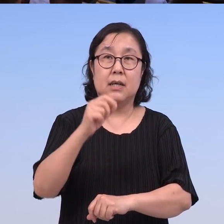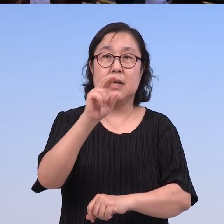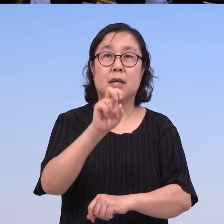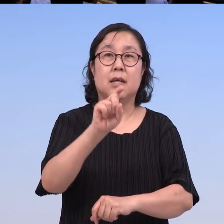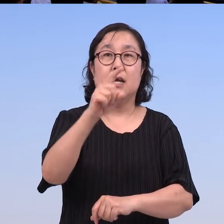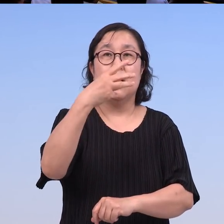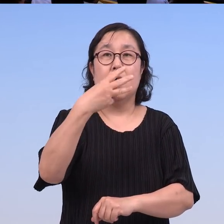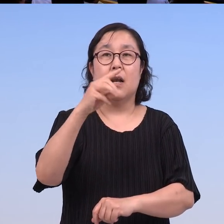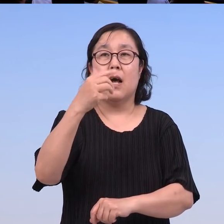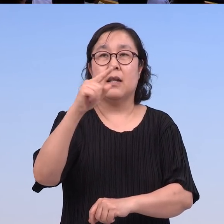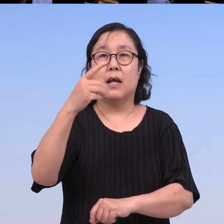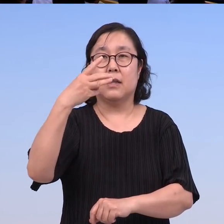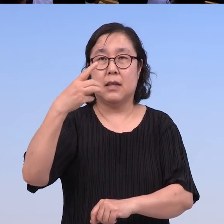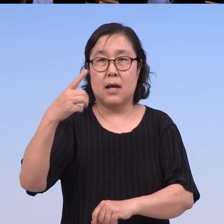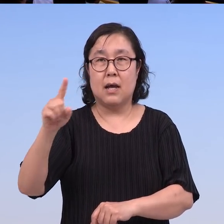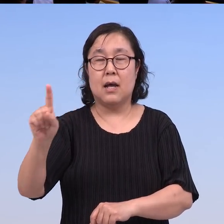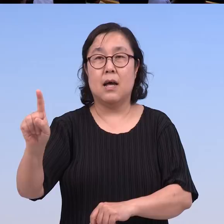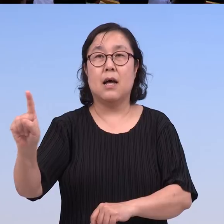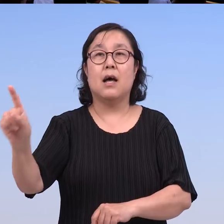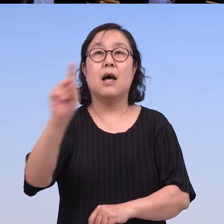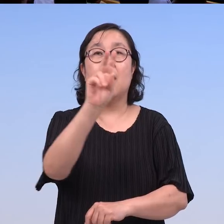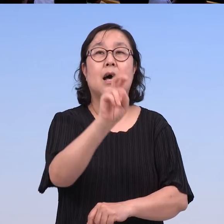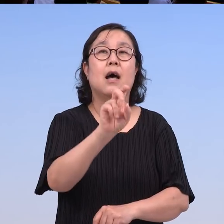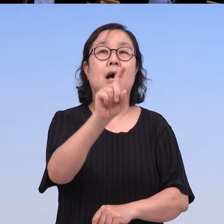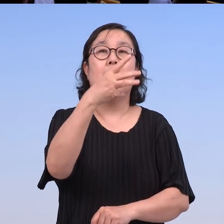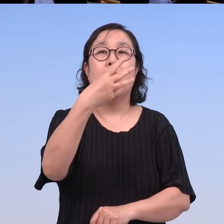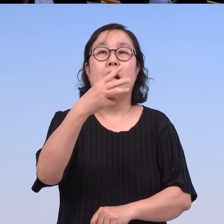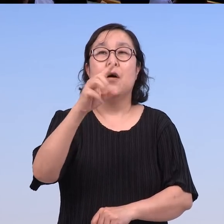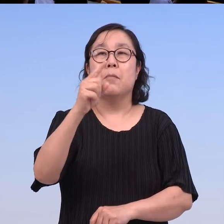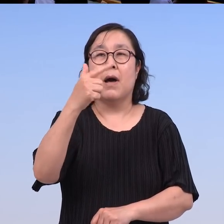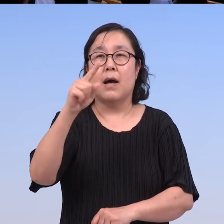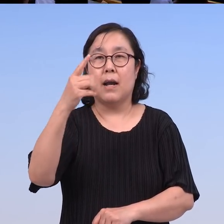마라나타 마라나타.